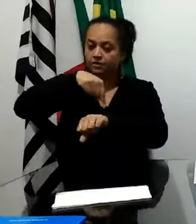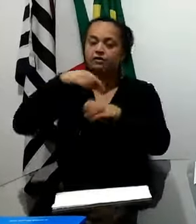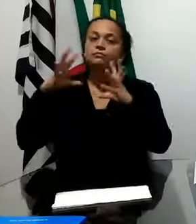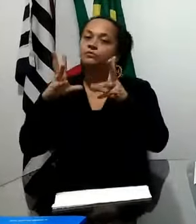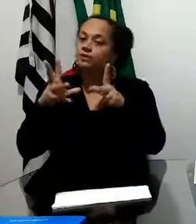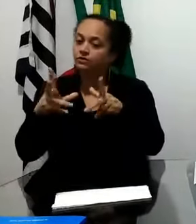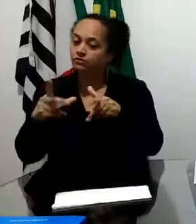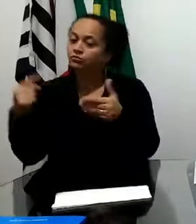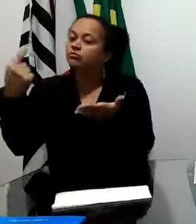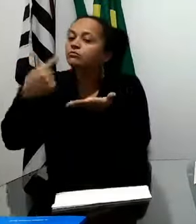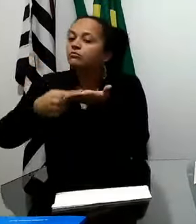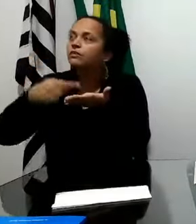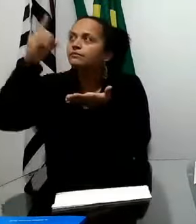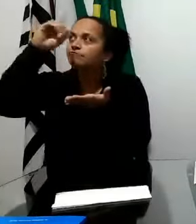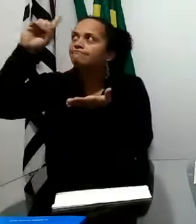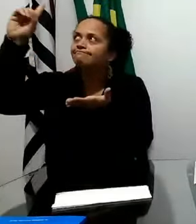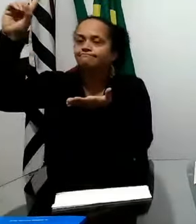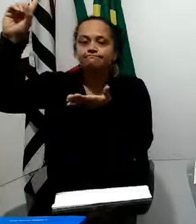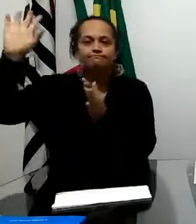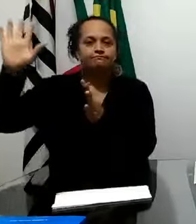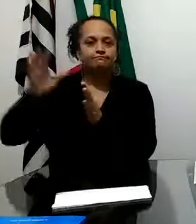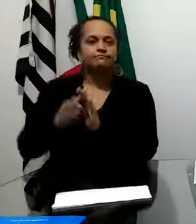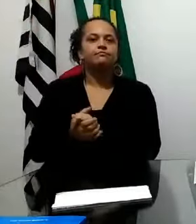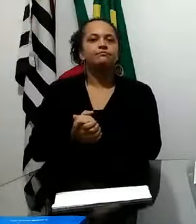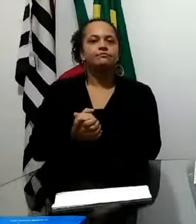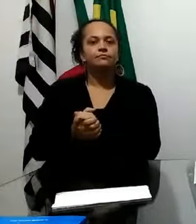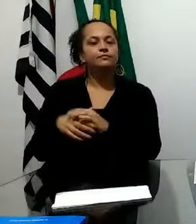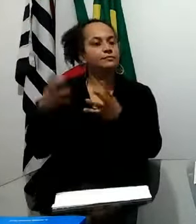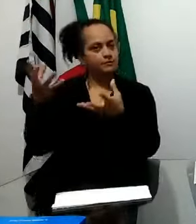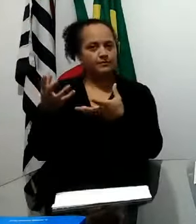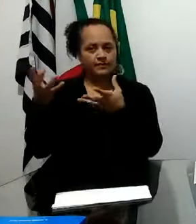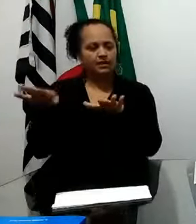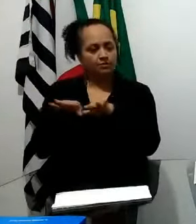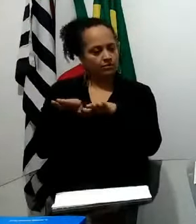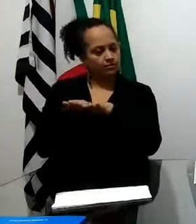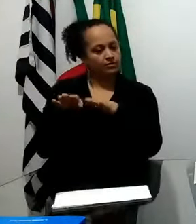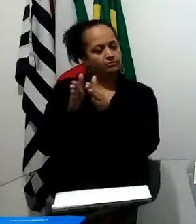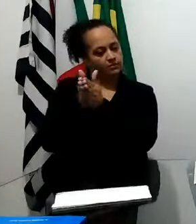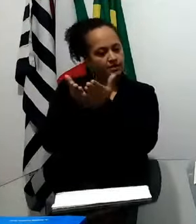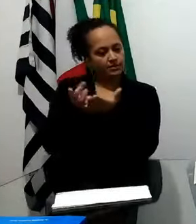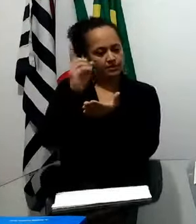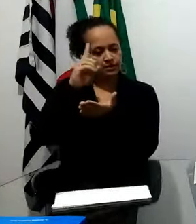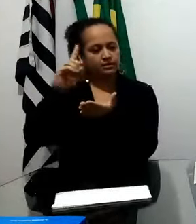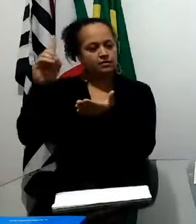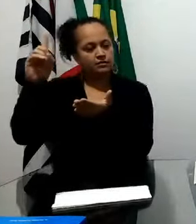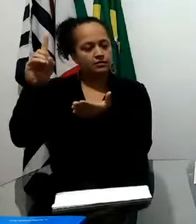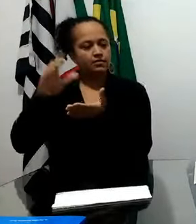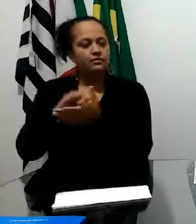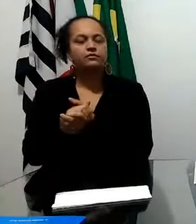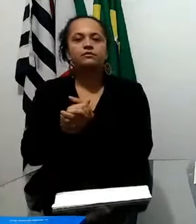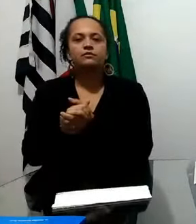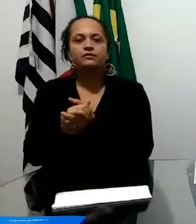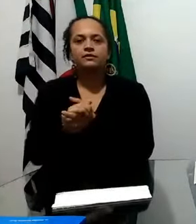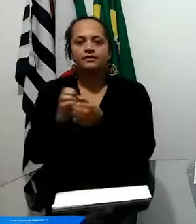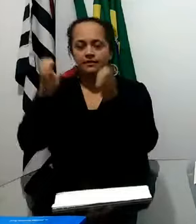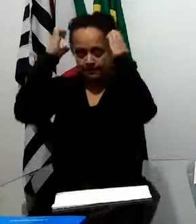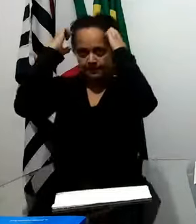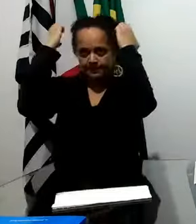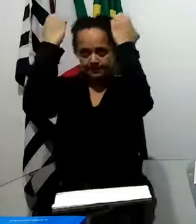todo propósito debaixo do céu. E aí eu quero também ler com vocês um versículo que está lá no livro de